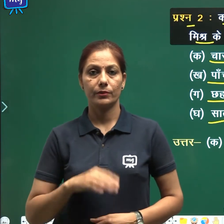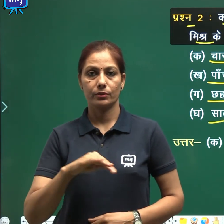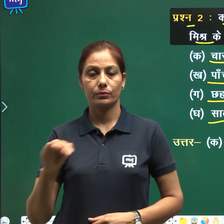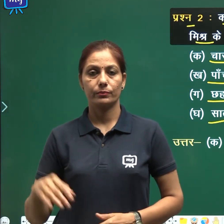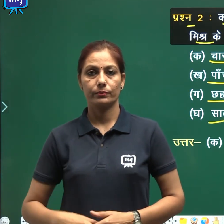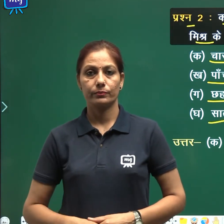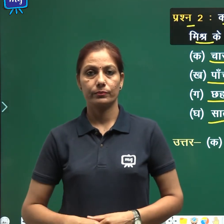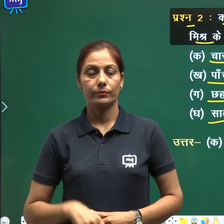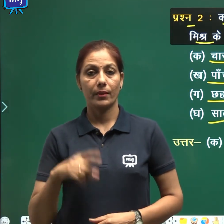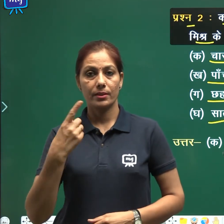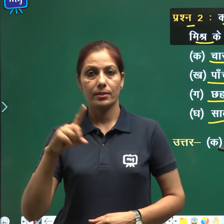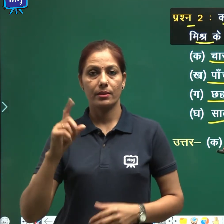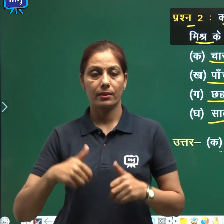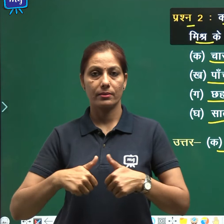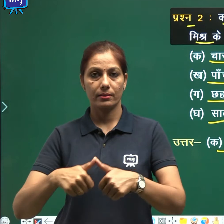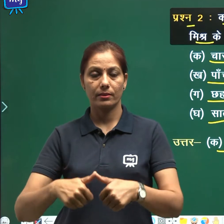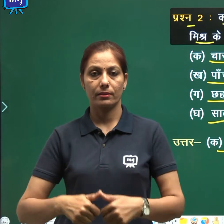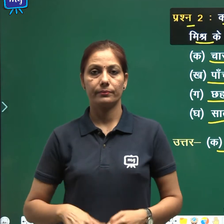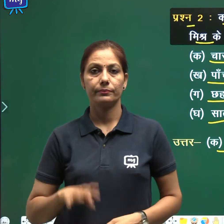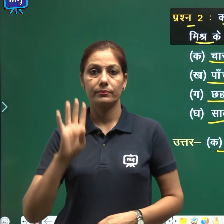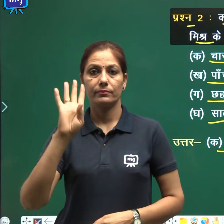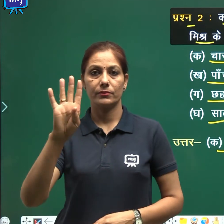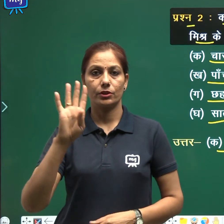बच्चों, सही उत्तर है 4।